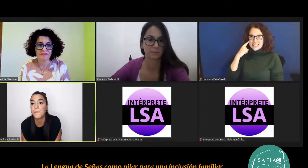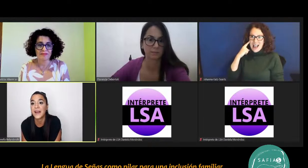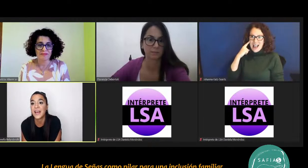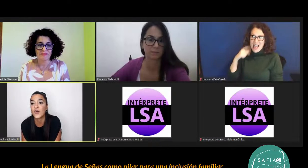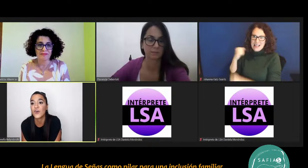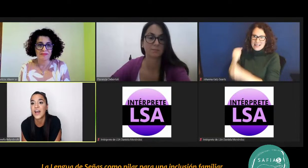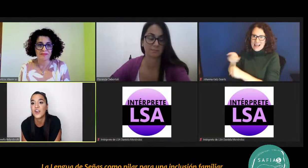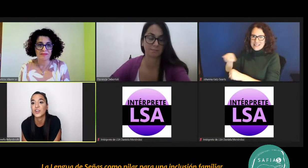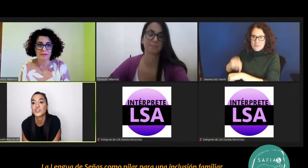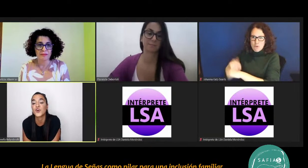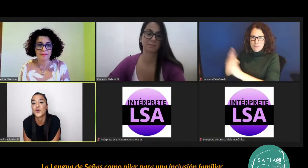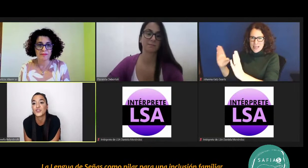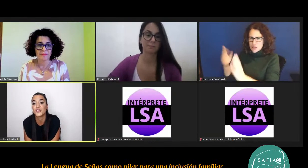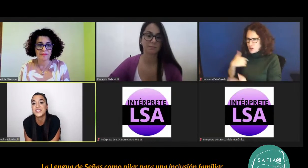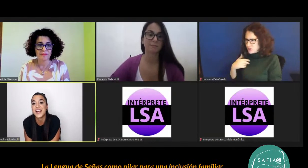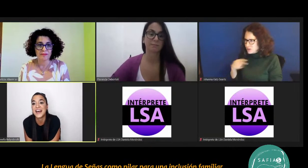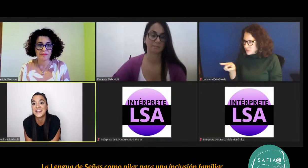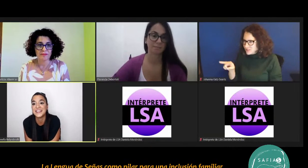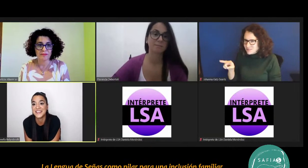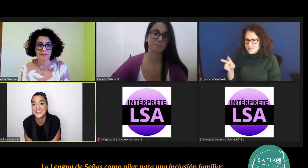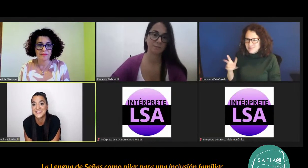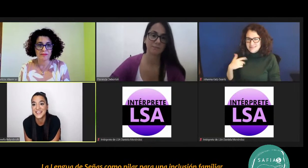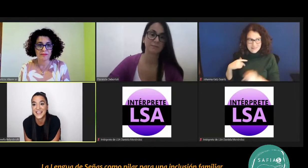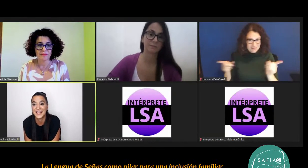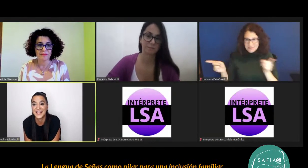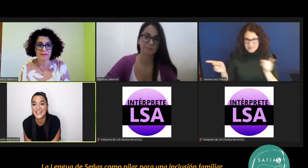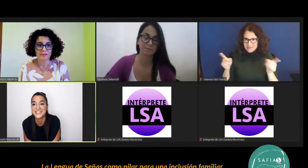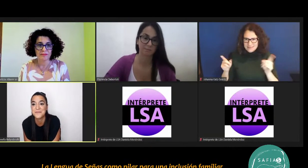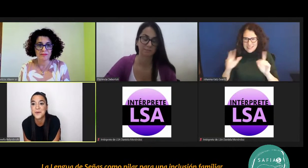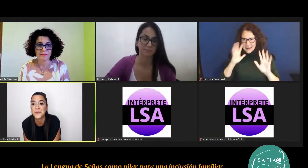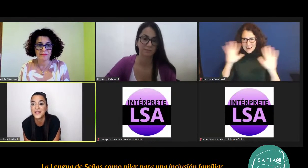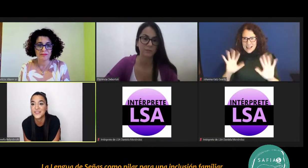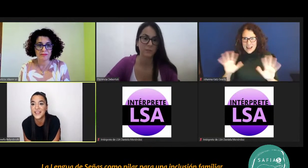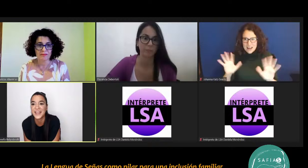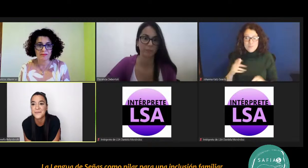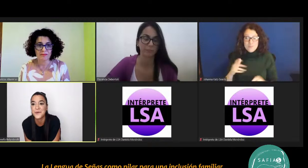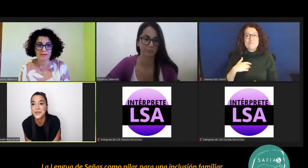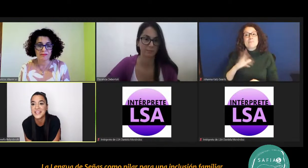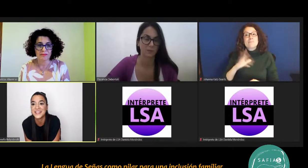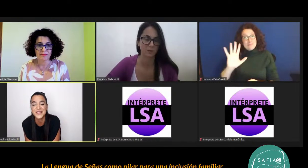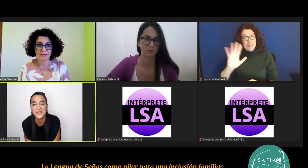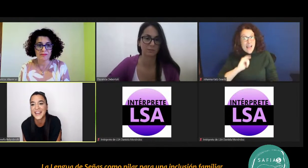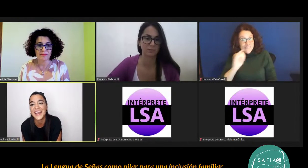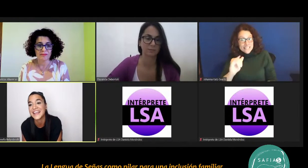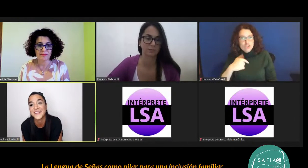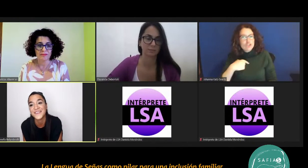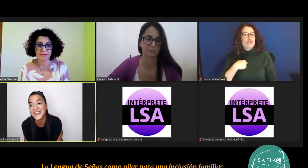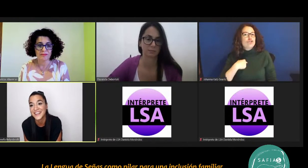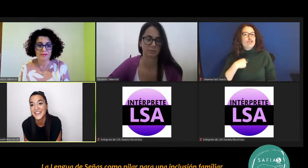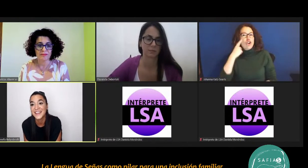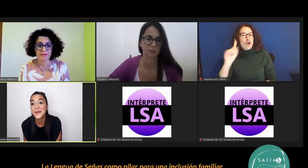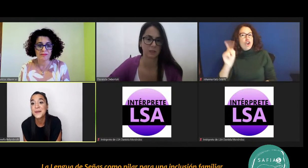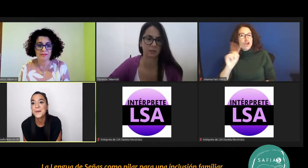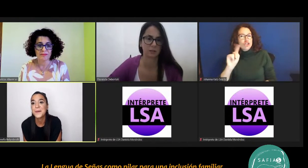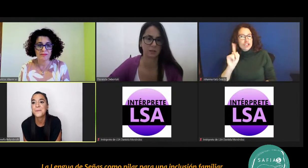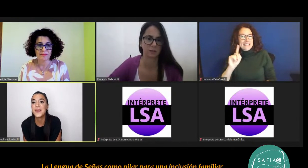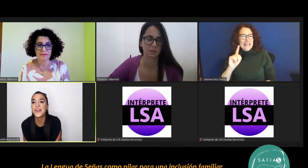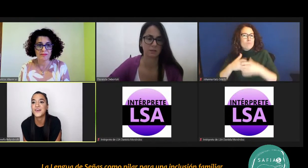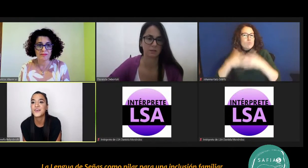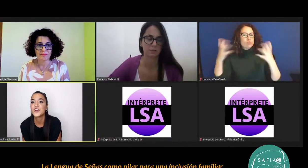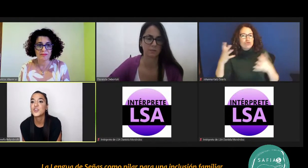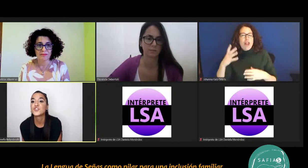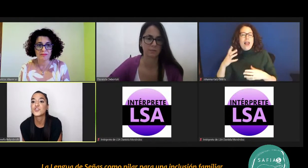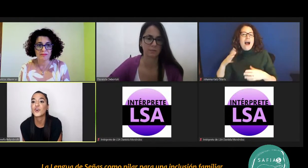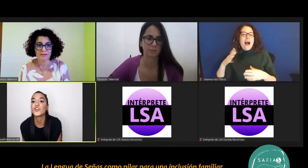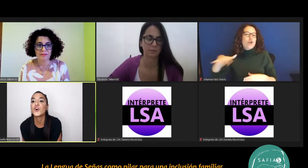completa. Comparado a lo que yo conocía antes, en ese momento, era muy distinto, era nada que ver.